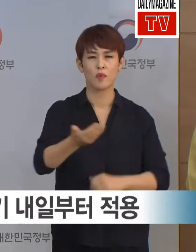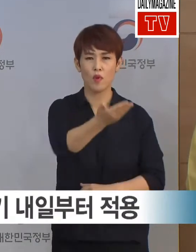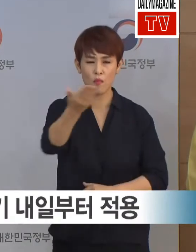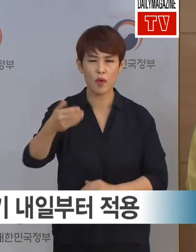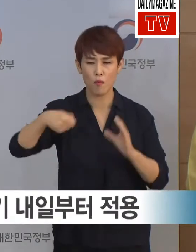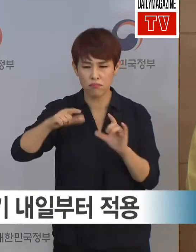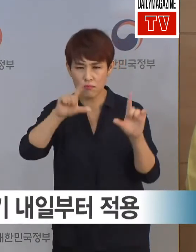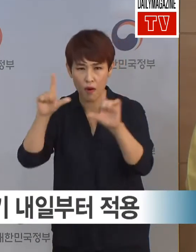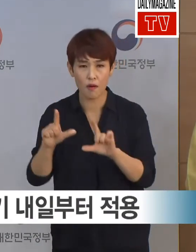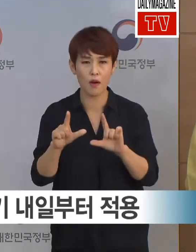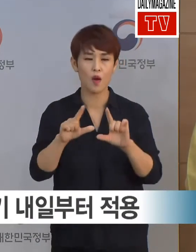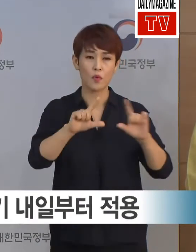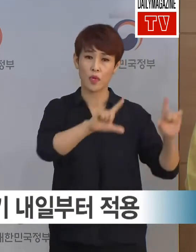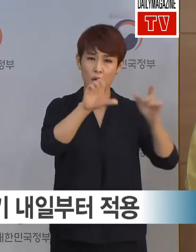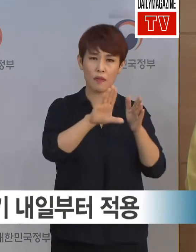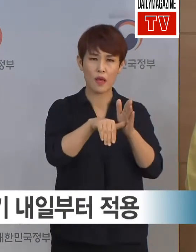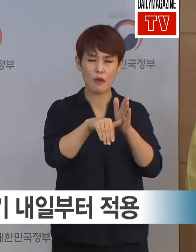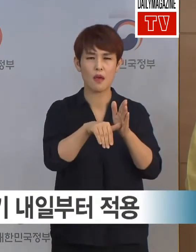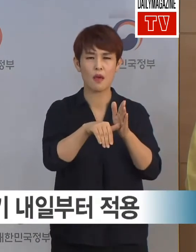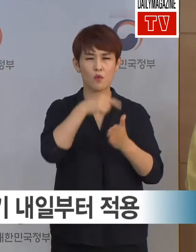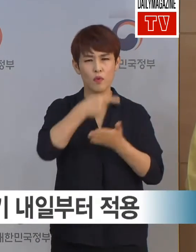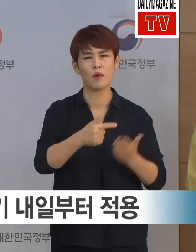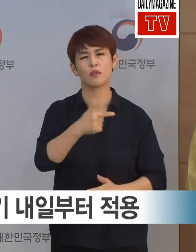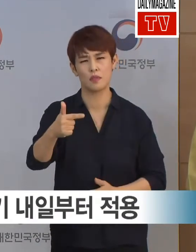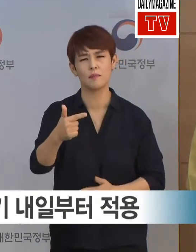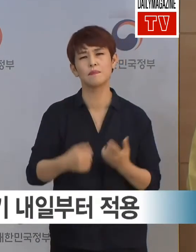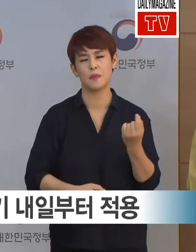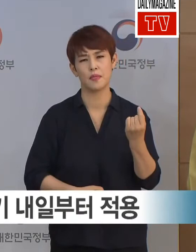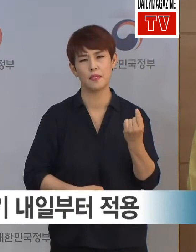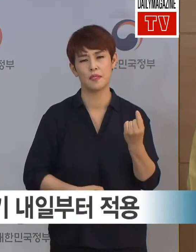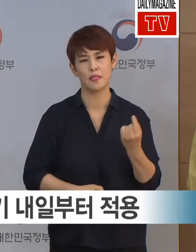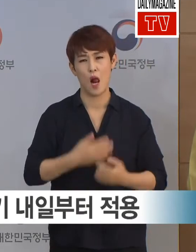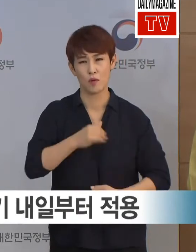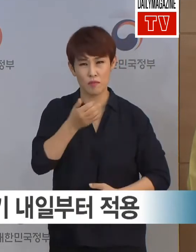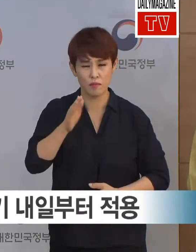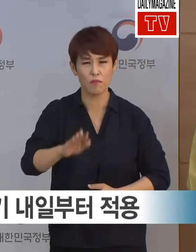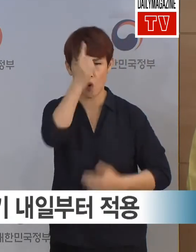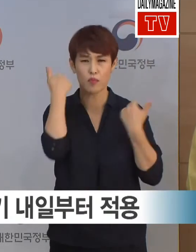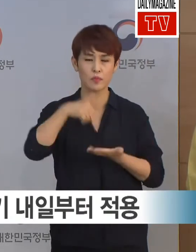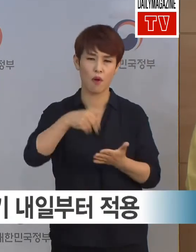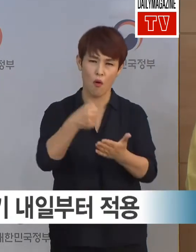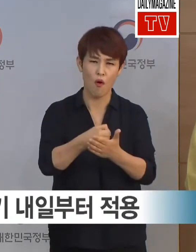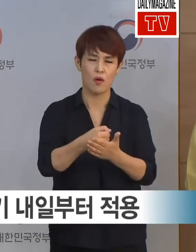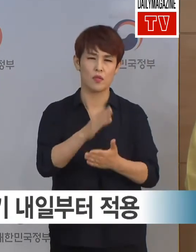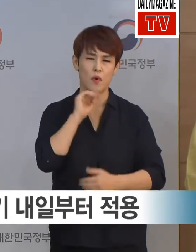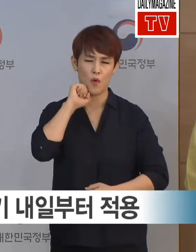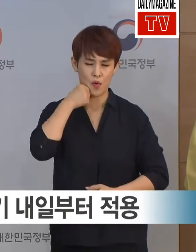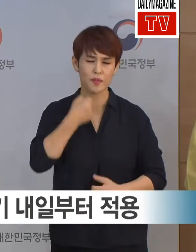생업과 일상생활에 큰 영향을 미치는 만큼 정부로서도 결정하는 데 쉽지